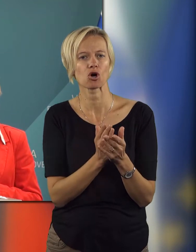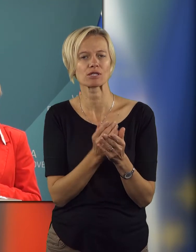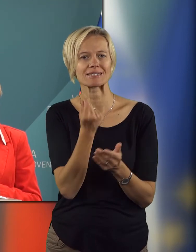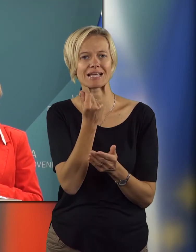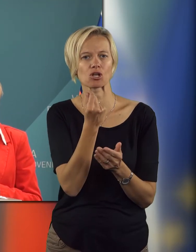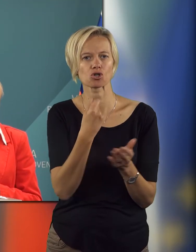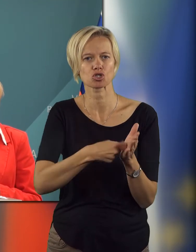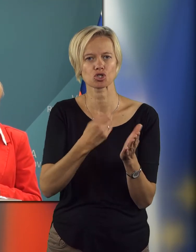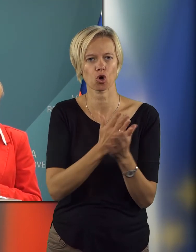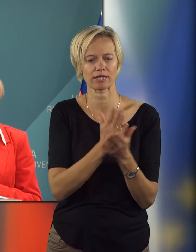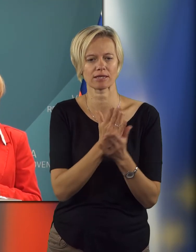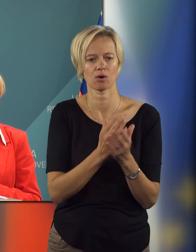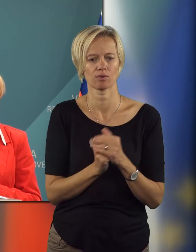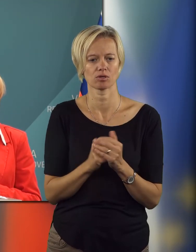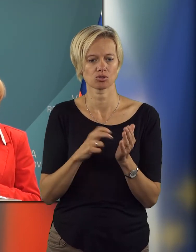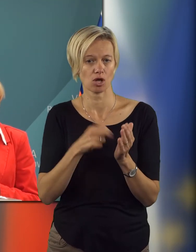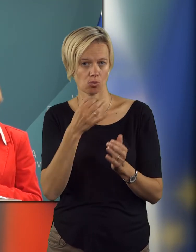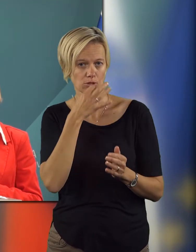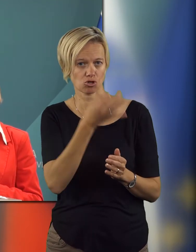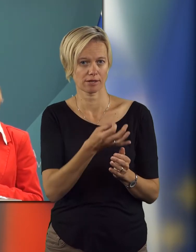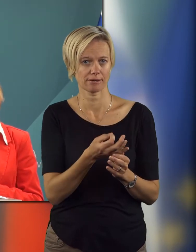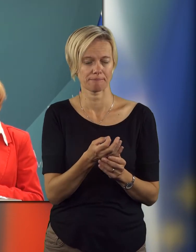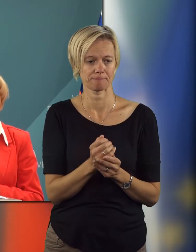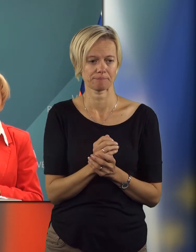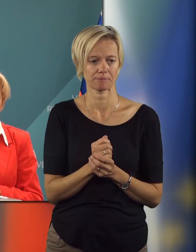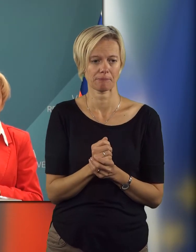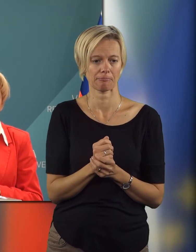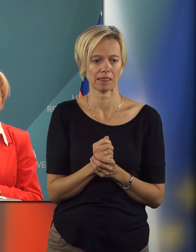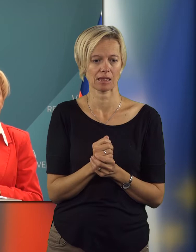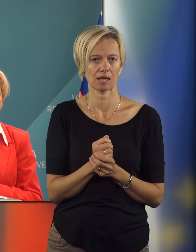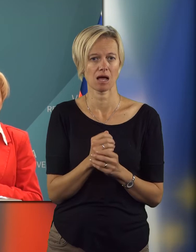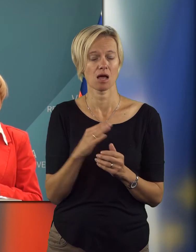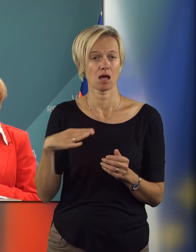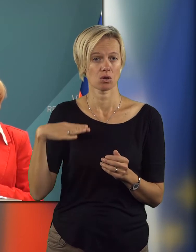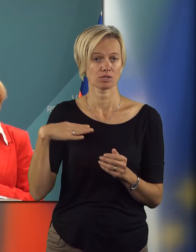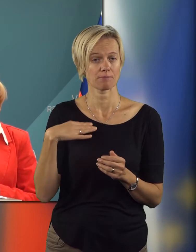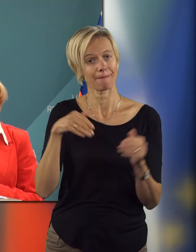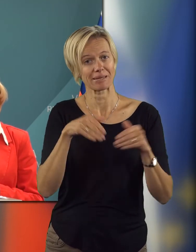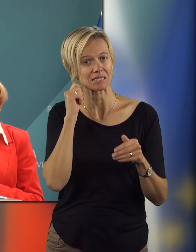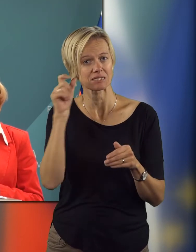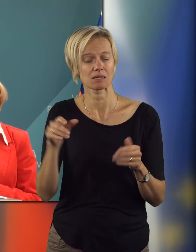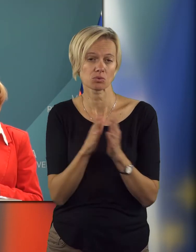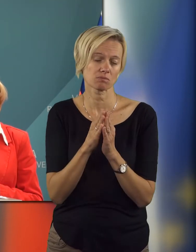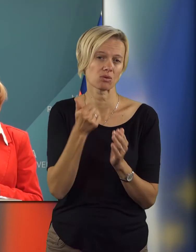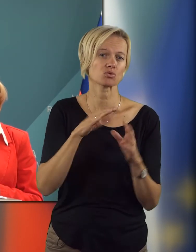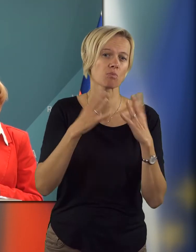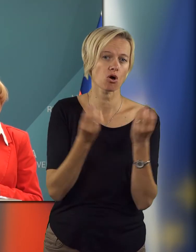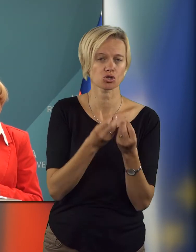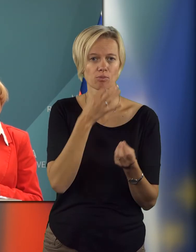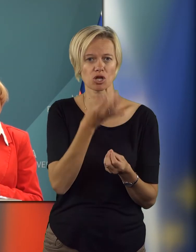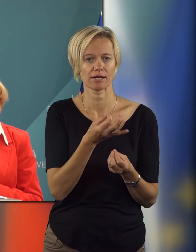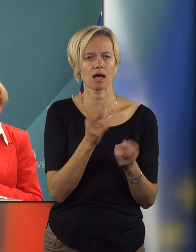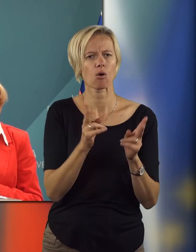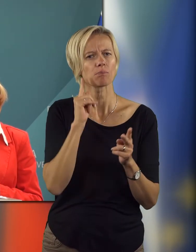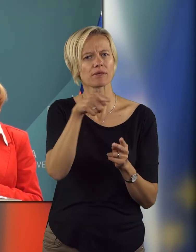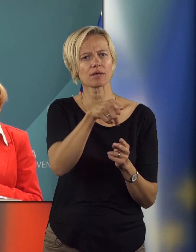ceno storitev. Naslednje vprašanje večer. Aleš Kocen, večer. Gospa ministrica, morda malo bolj splošno